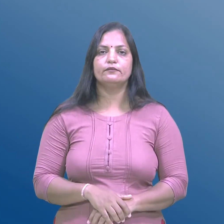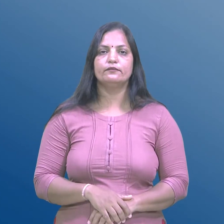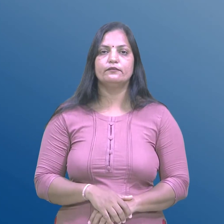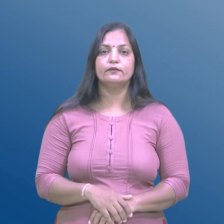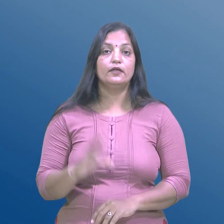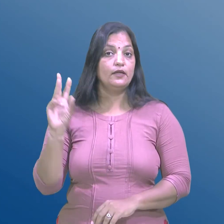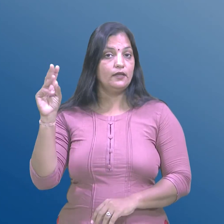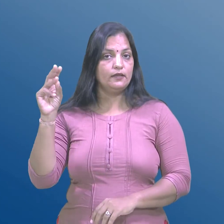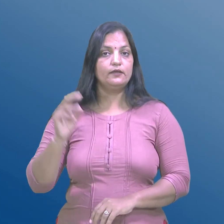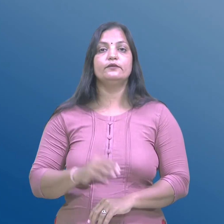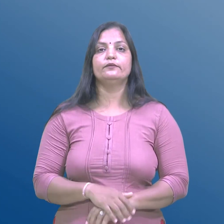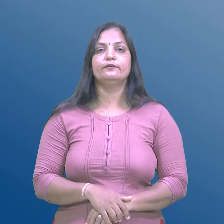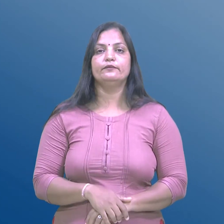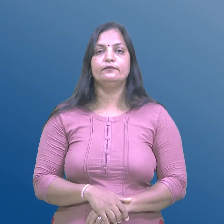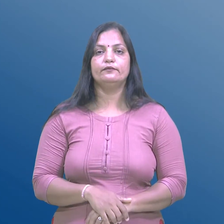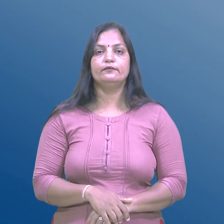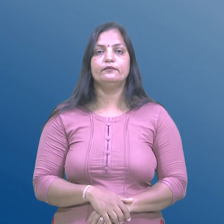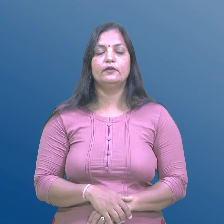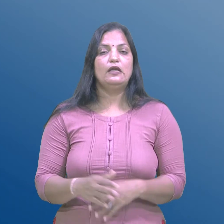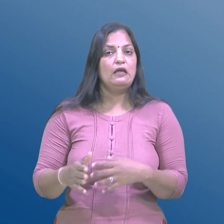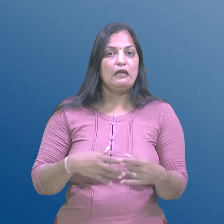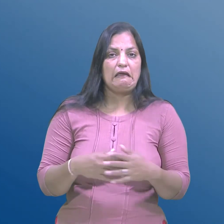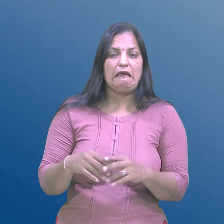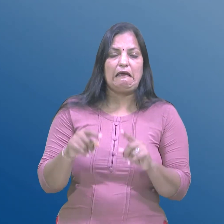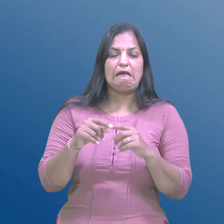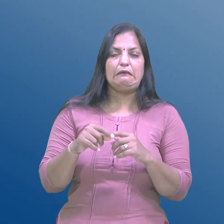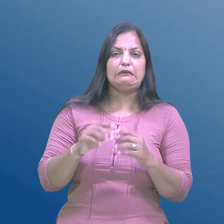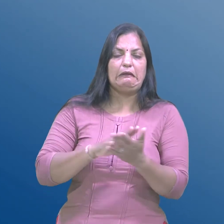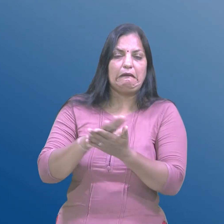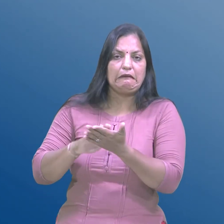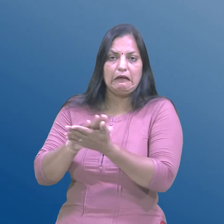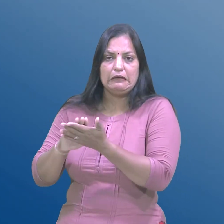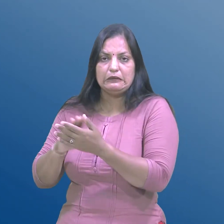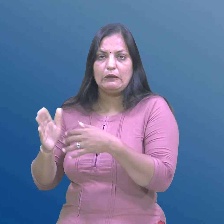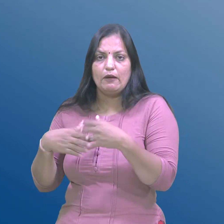ત્રીજું, એવી ખાલી જગ્યાઓ જેના પર